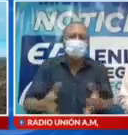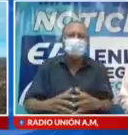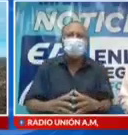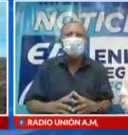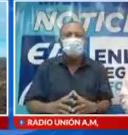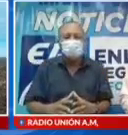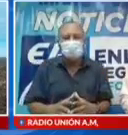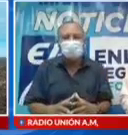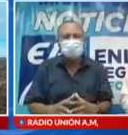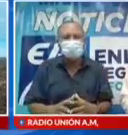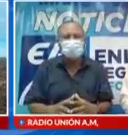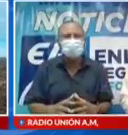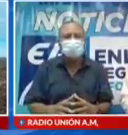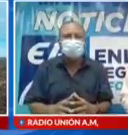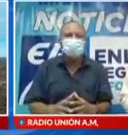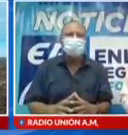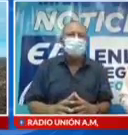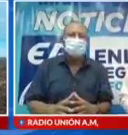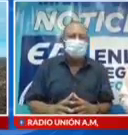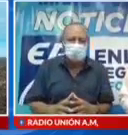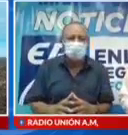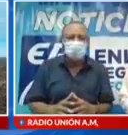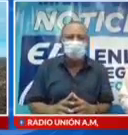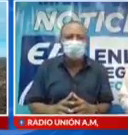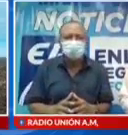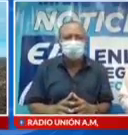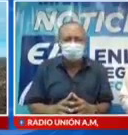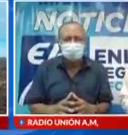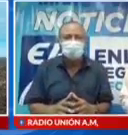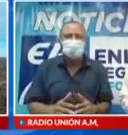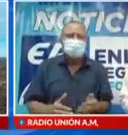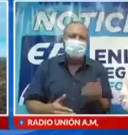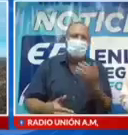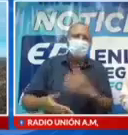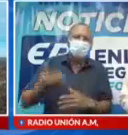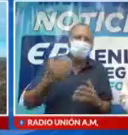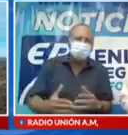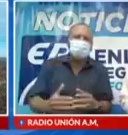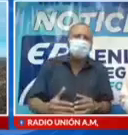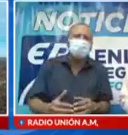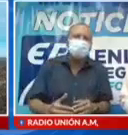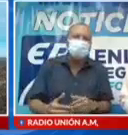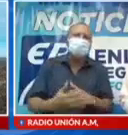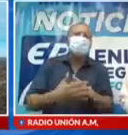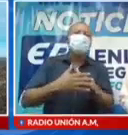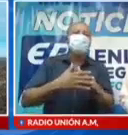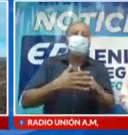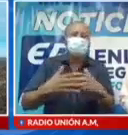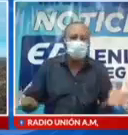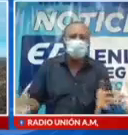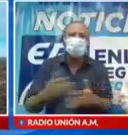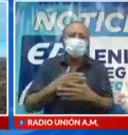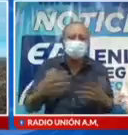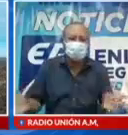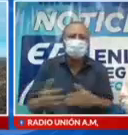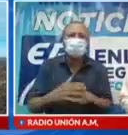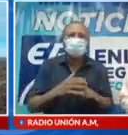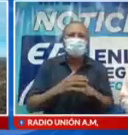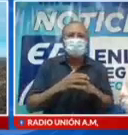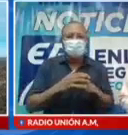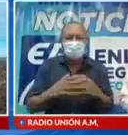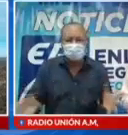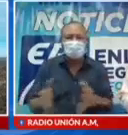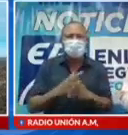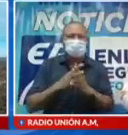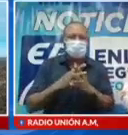permite que se suba los precios de los combustibles todos los meses, y cuando sube el combustible sube todo,